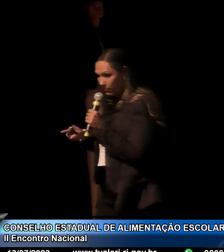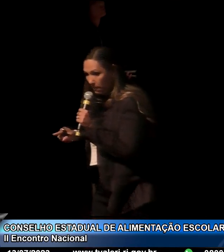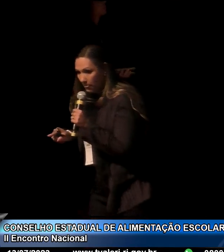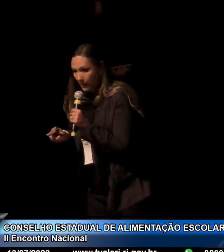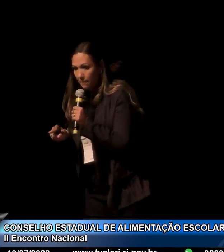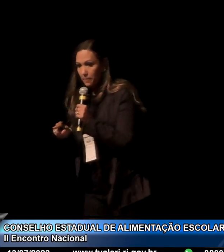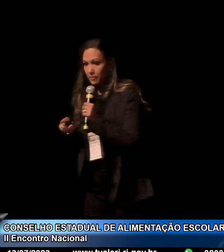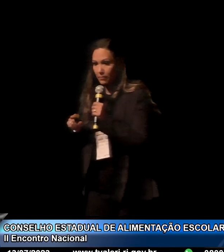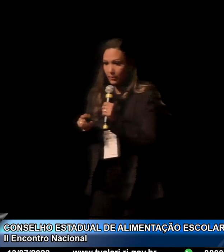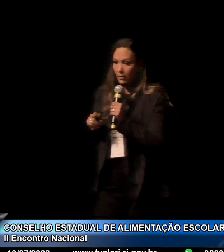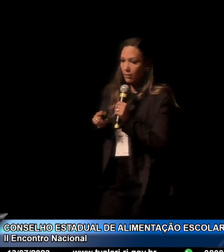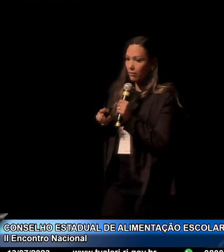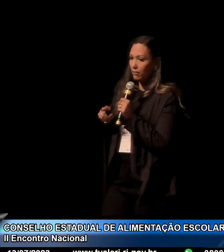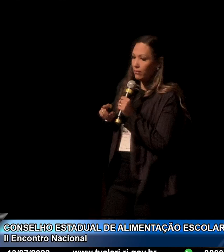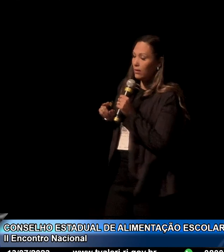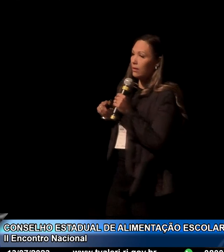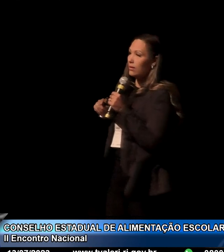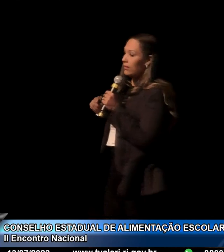reflexão